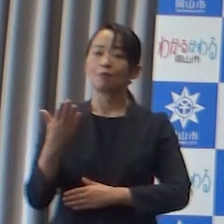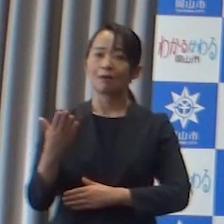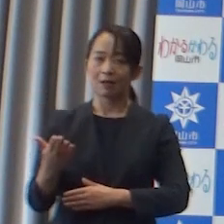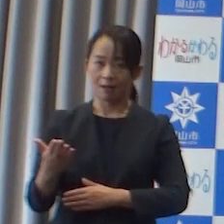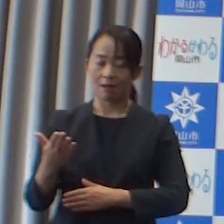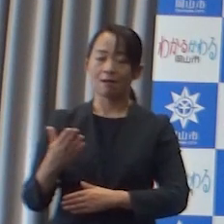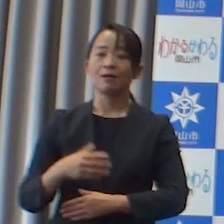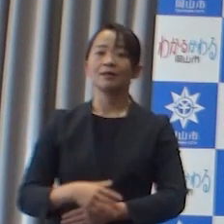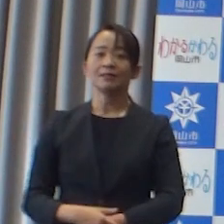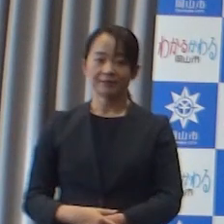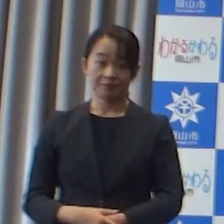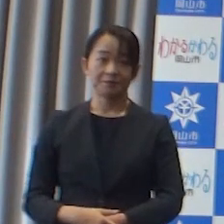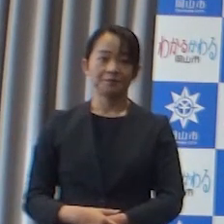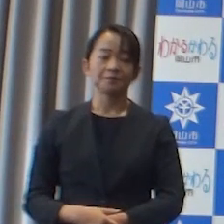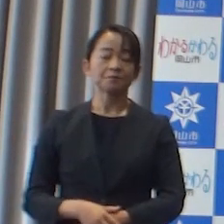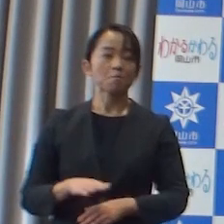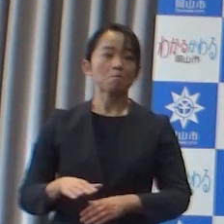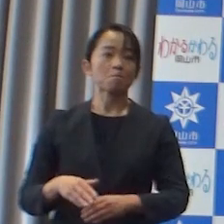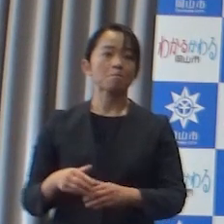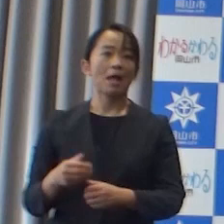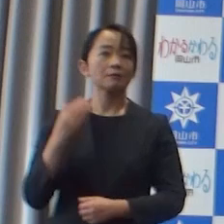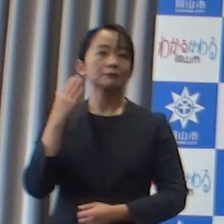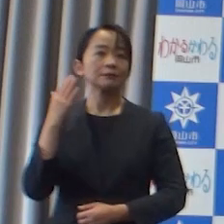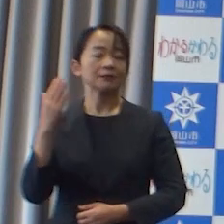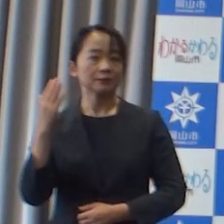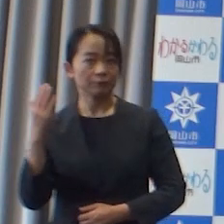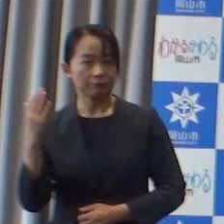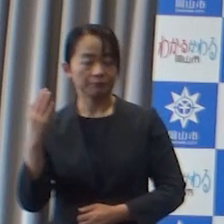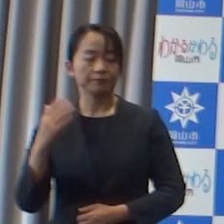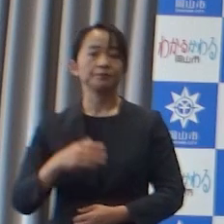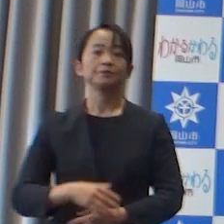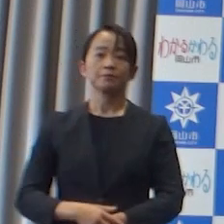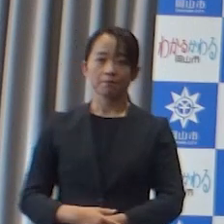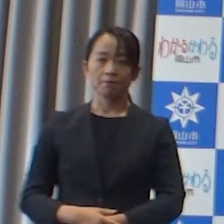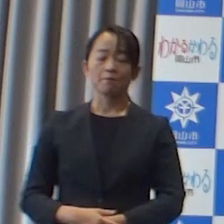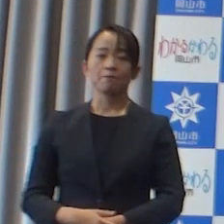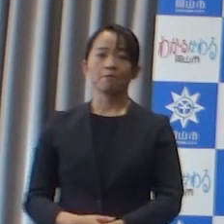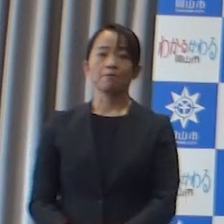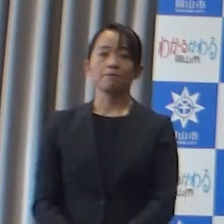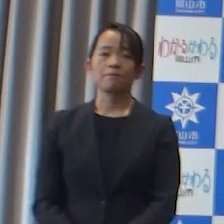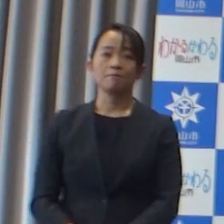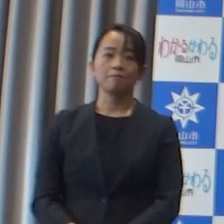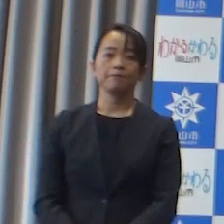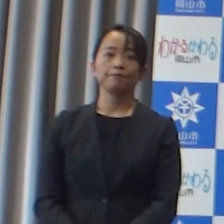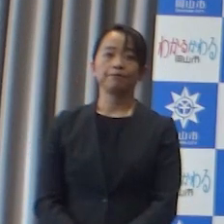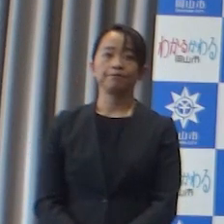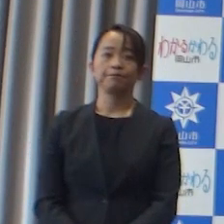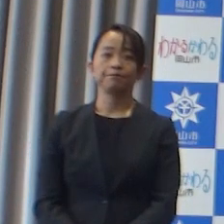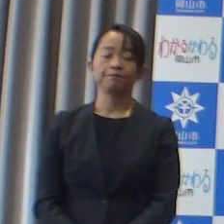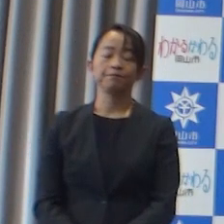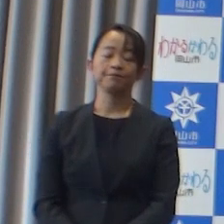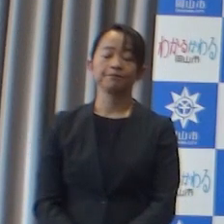整理って言いますかね、聞いてみると、実は